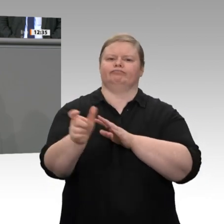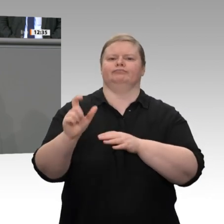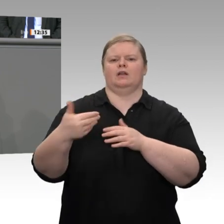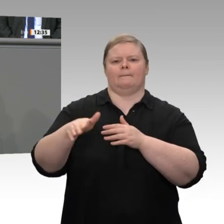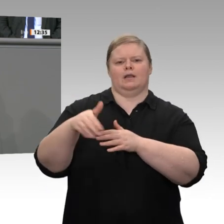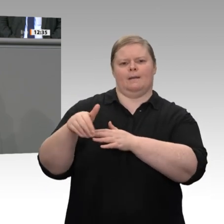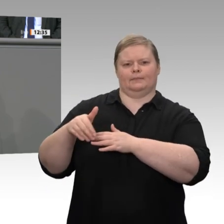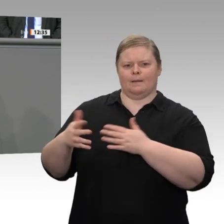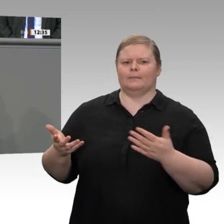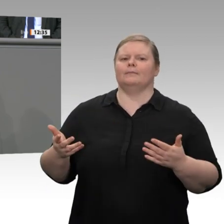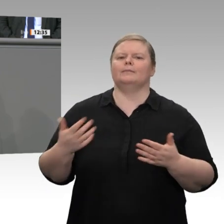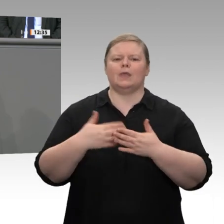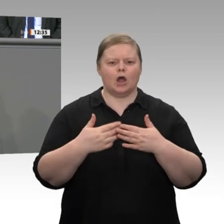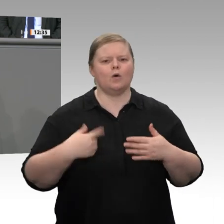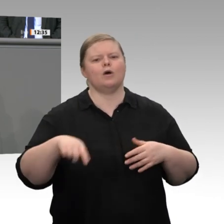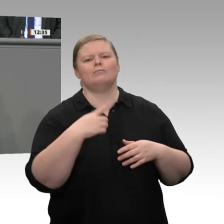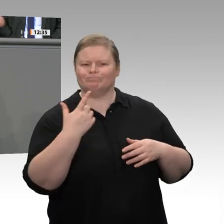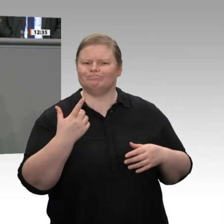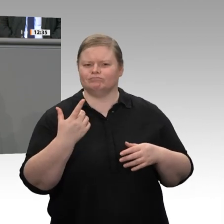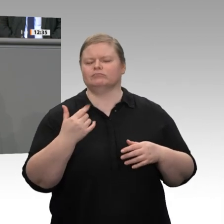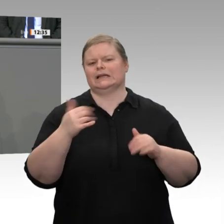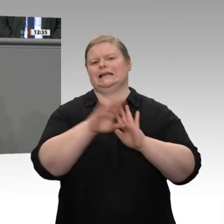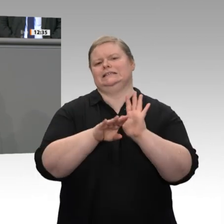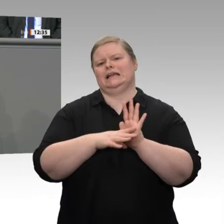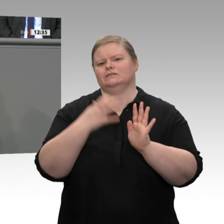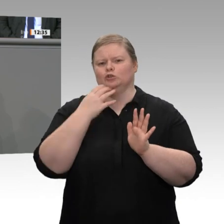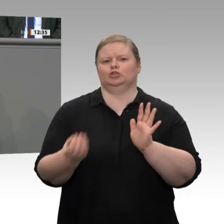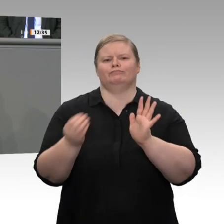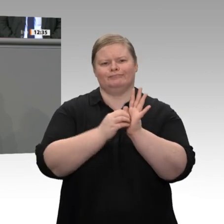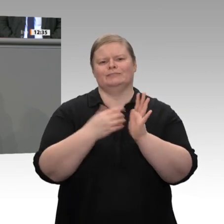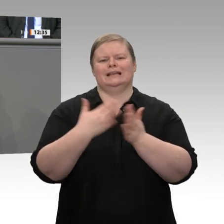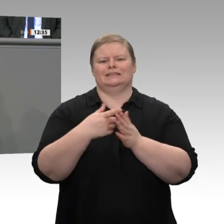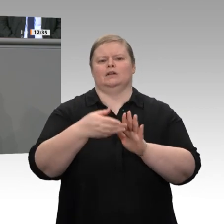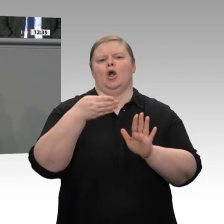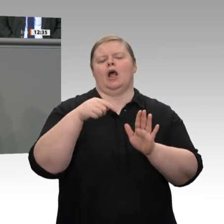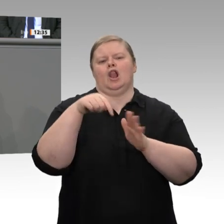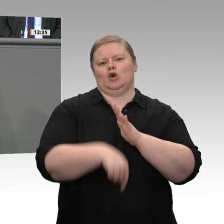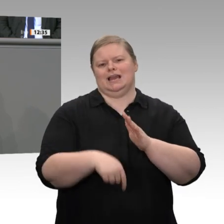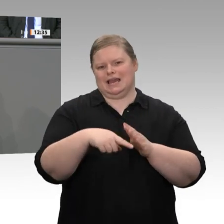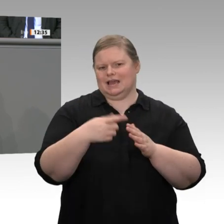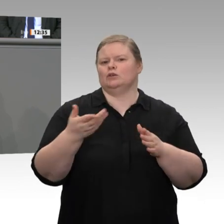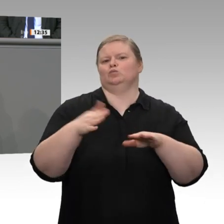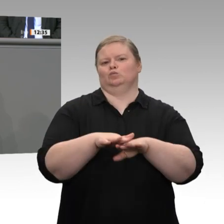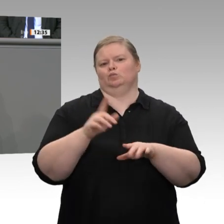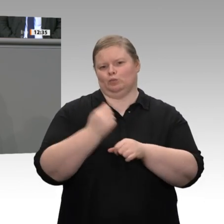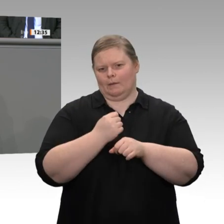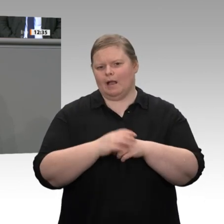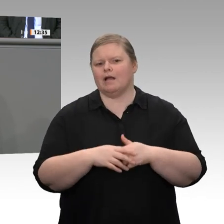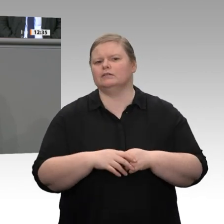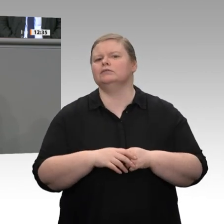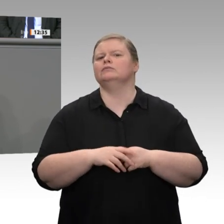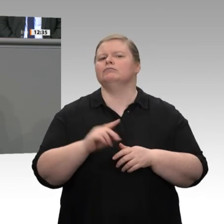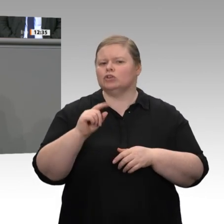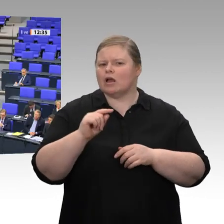Nachfahren darf die deutsche Staatseinbürgerung keine Bitte sein. Es ist ihr gutes Recht. Darum geht